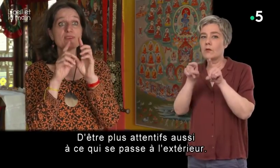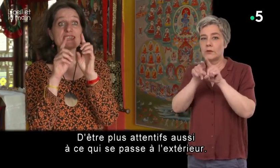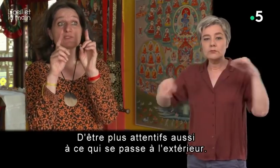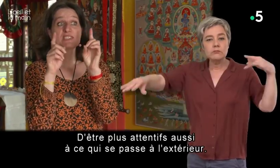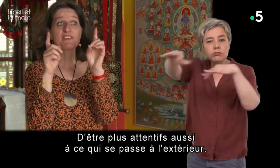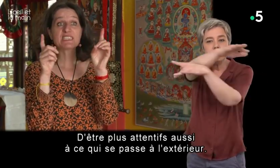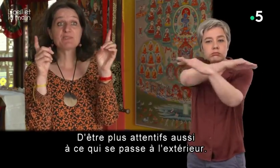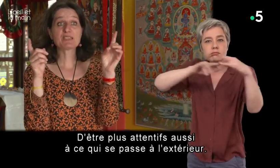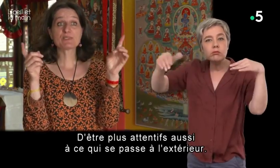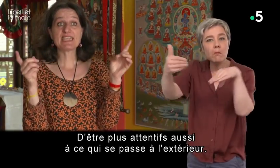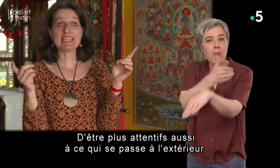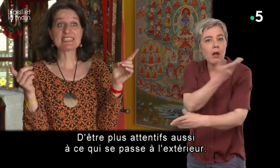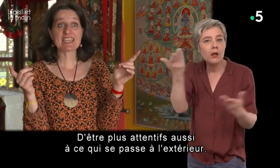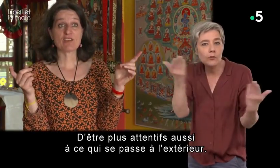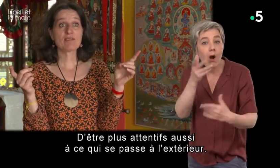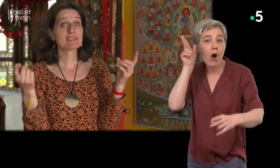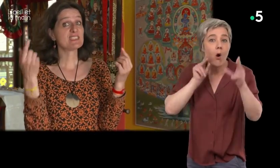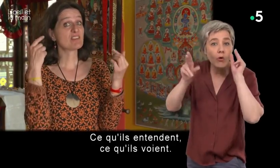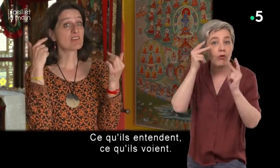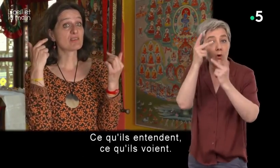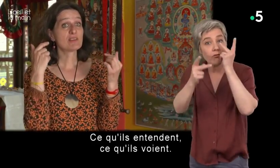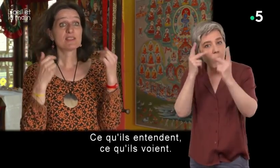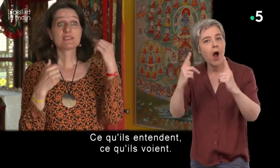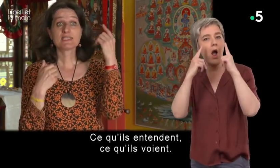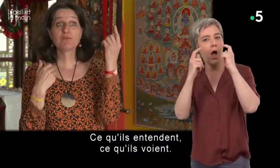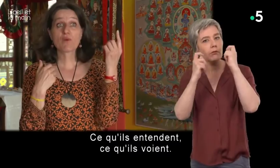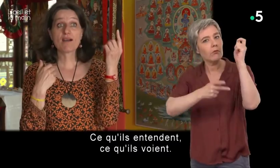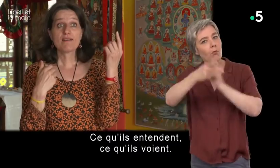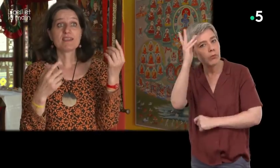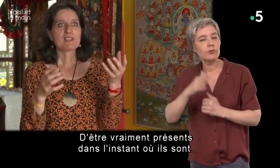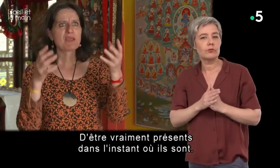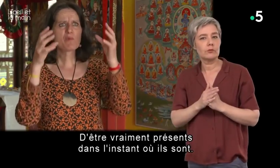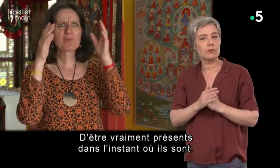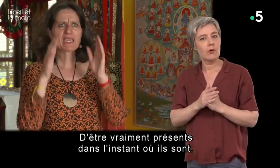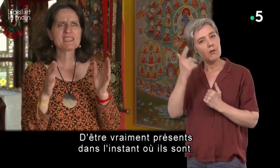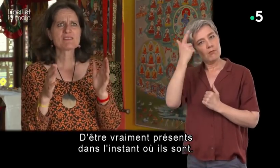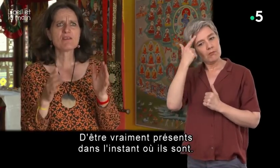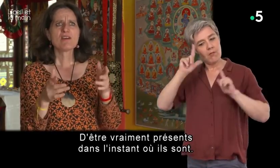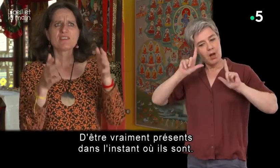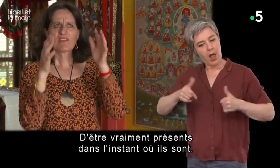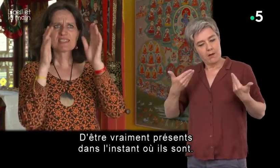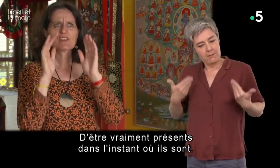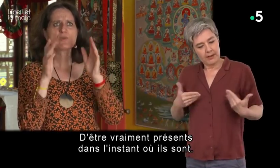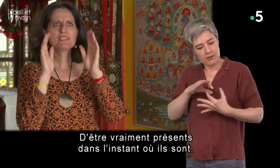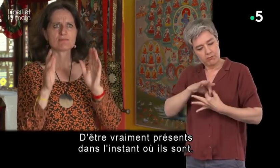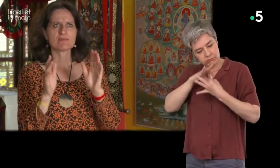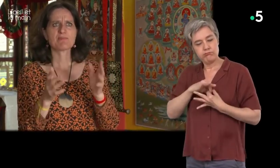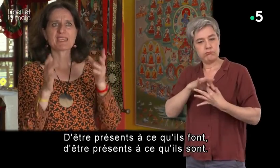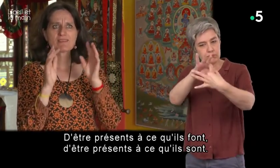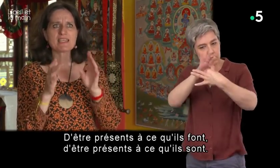plus attentifs à ce qui se passe aussi à l'extérieur, ce qu'ils entendent, ce qu'ils voient, d'être vraiment présents dans l'instant où ils sont, d'être présents à ce